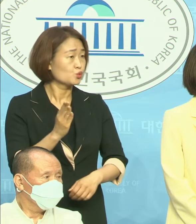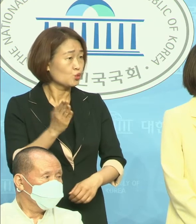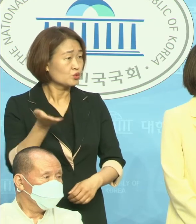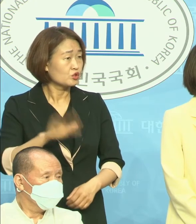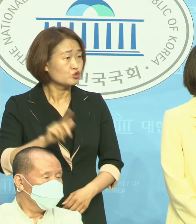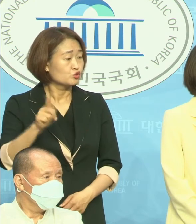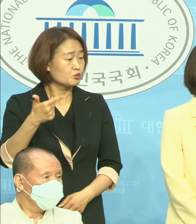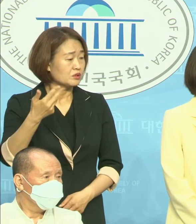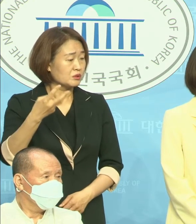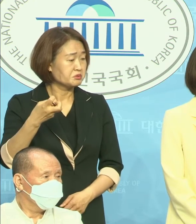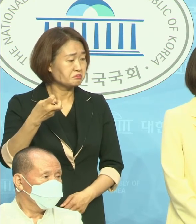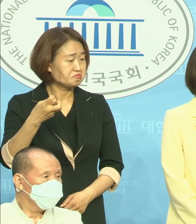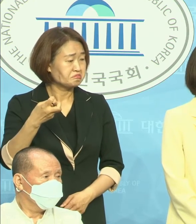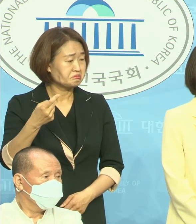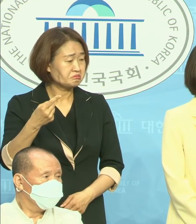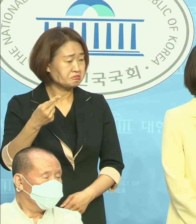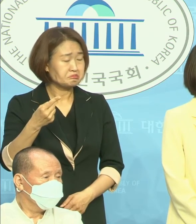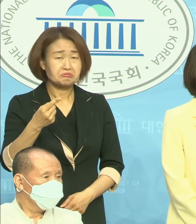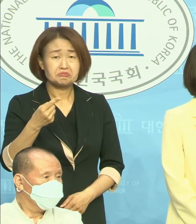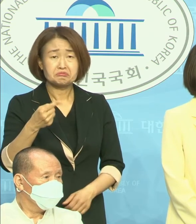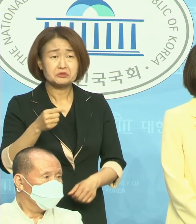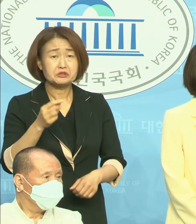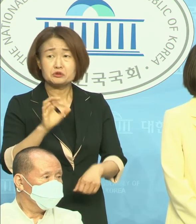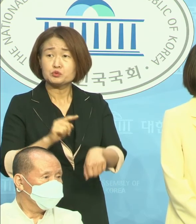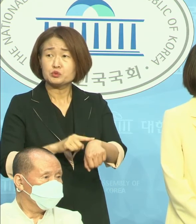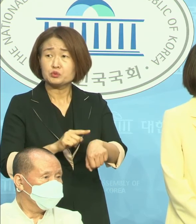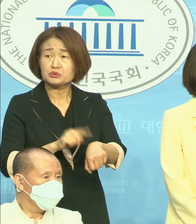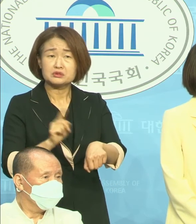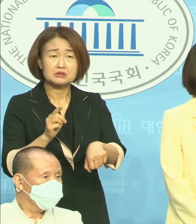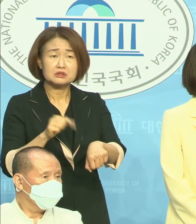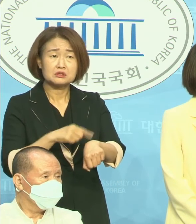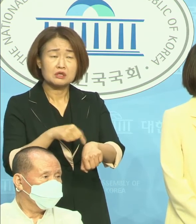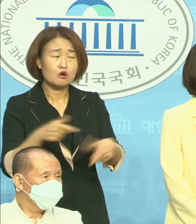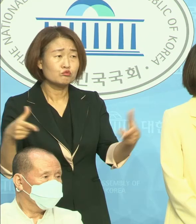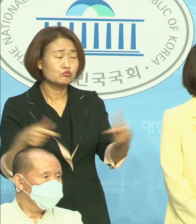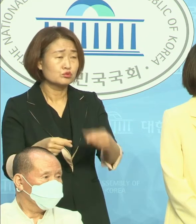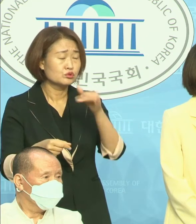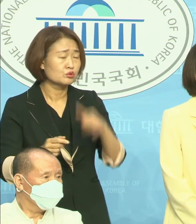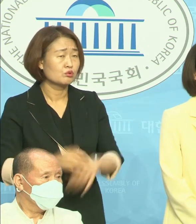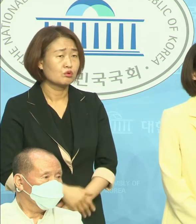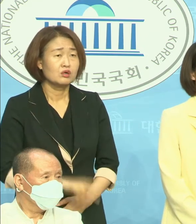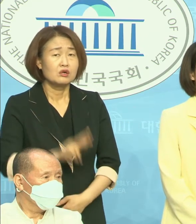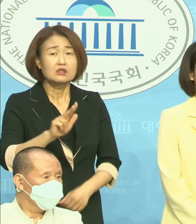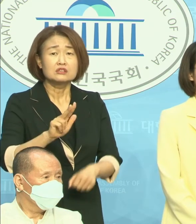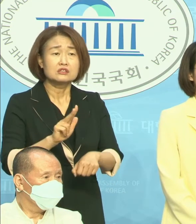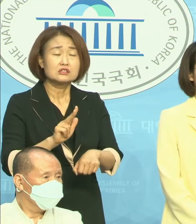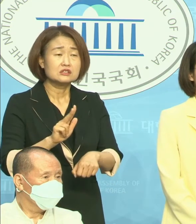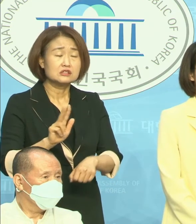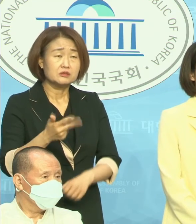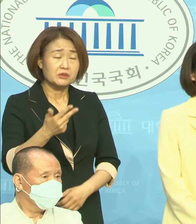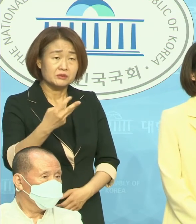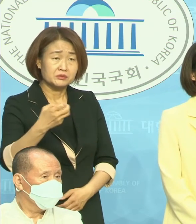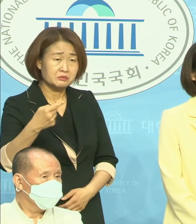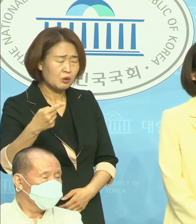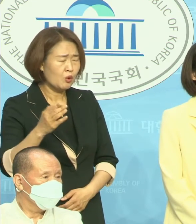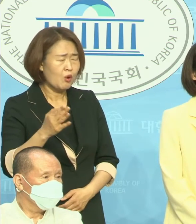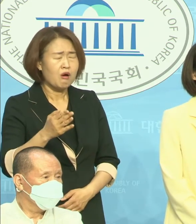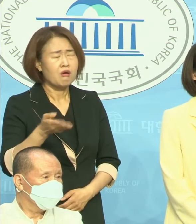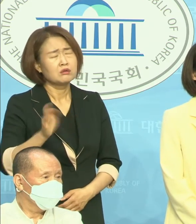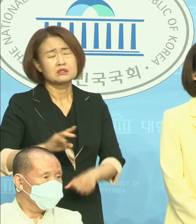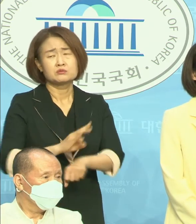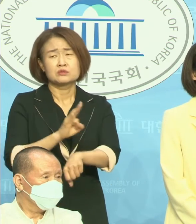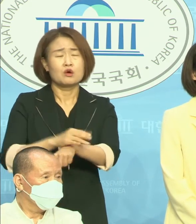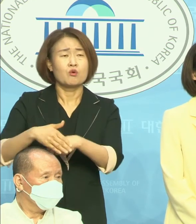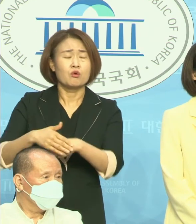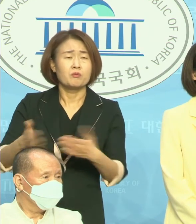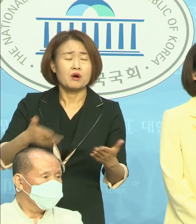원 으로 삭감되었다 737 시간이라 해도 24시간 좋으니 되지 않아서 쥰